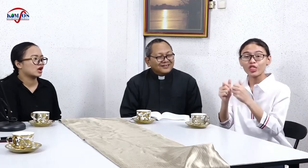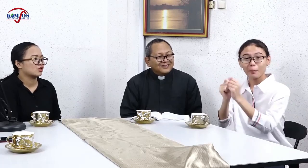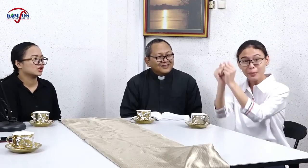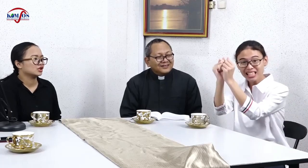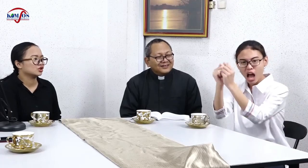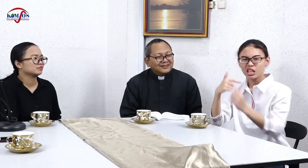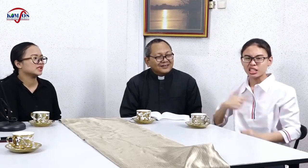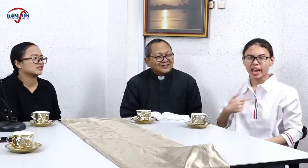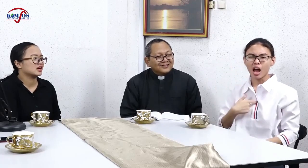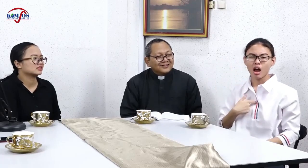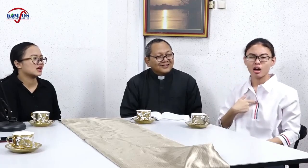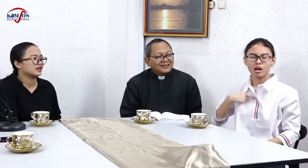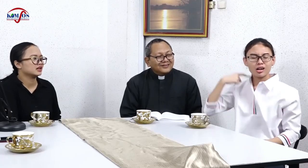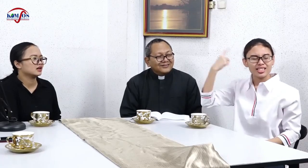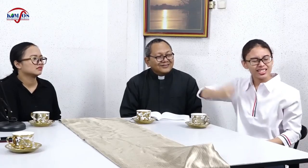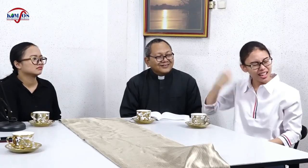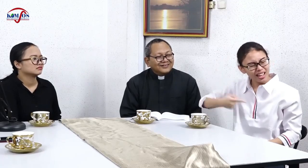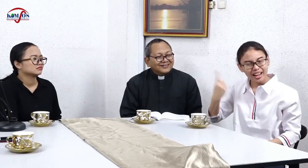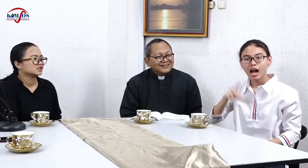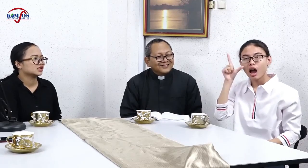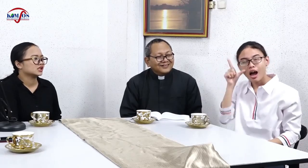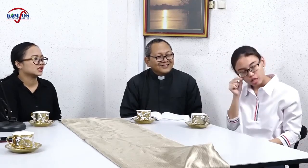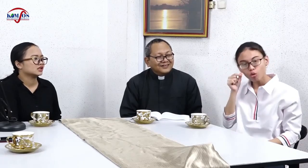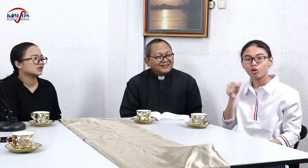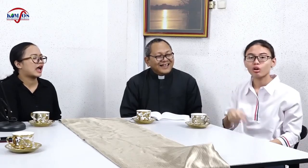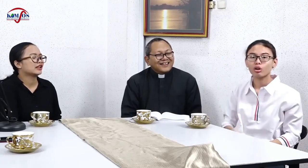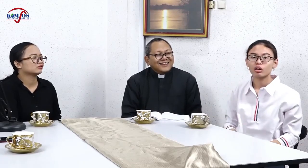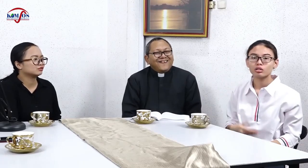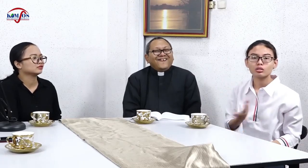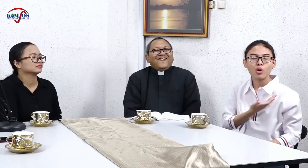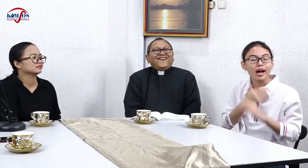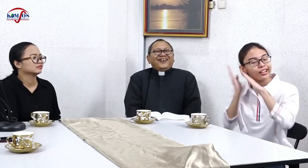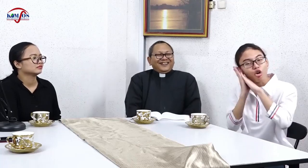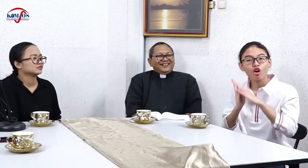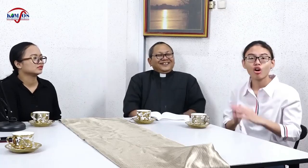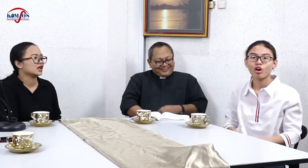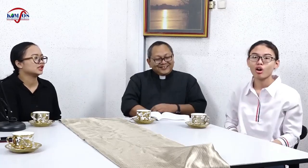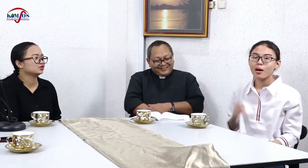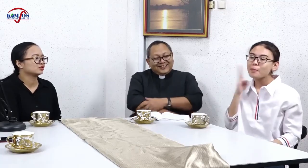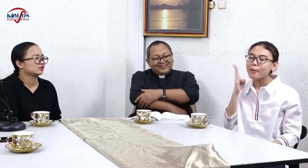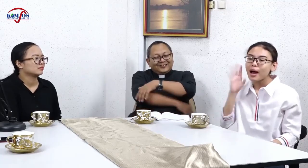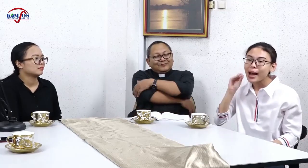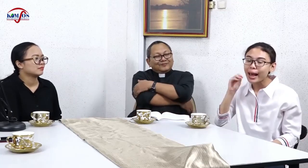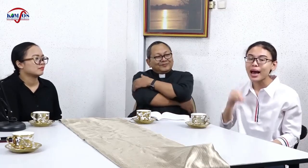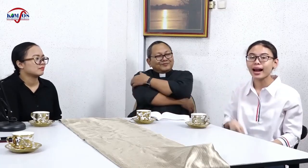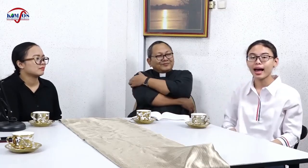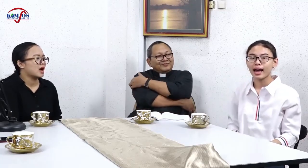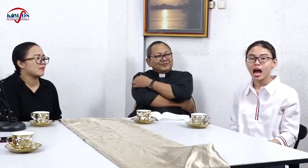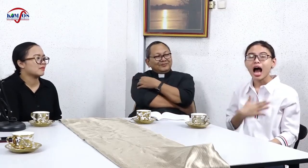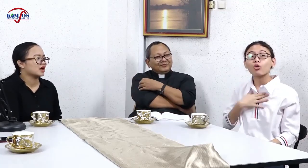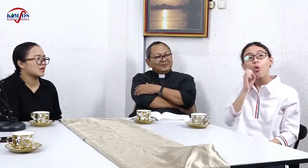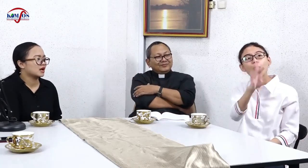kalau misal saya sering ngantuk burung Kakak tidur